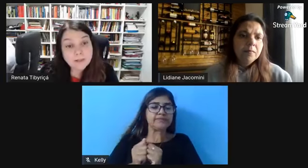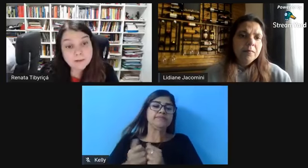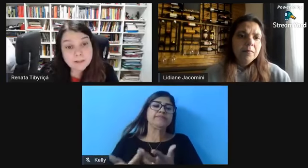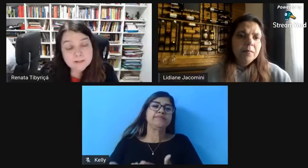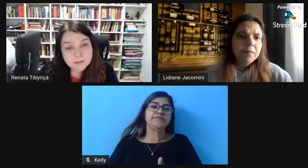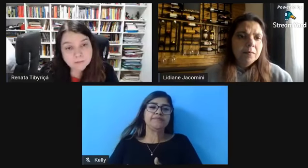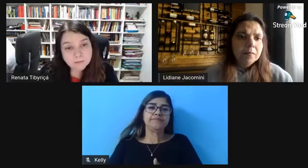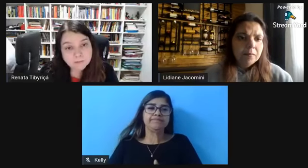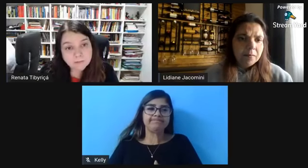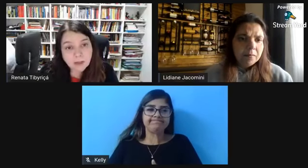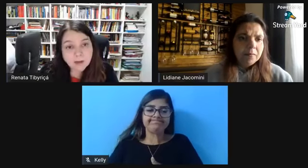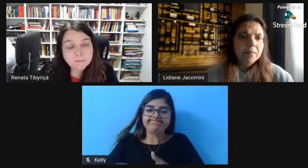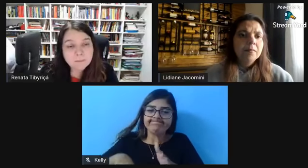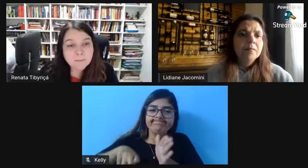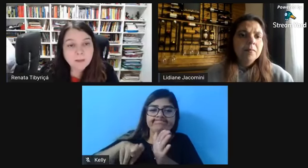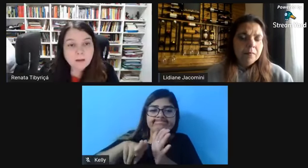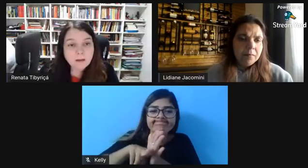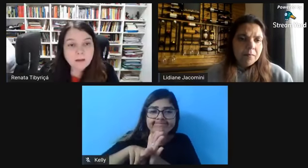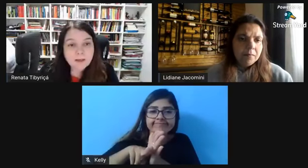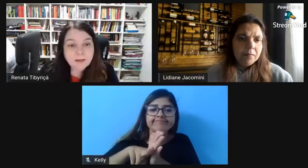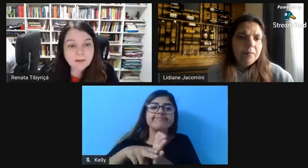na internação, tá?